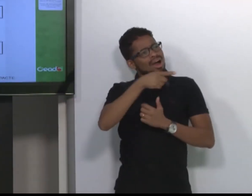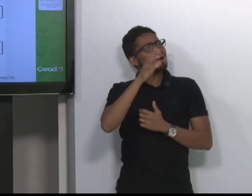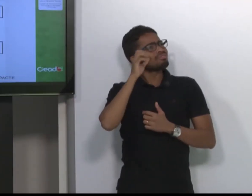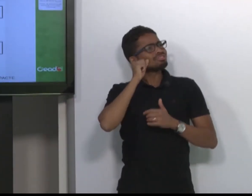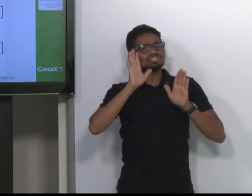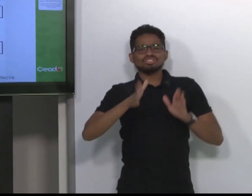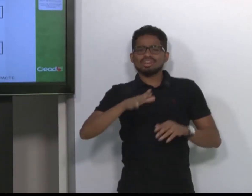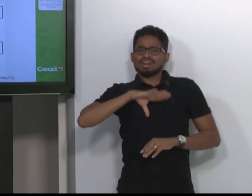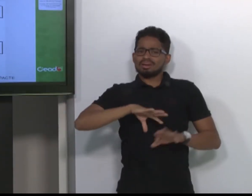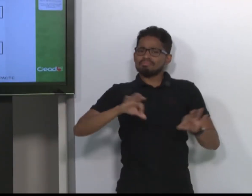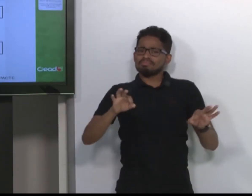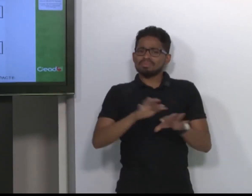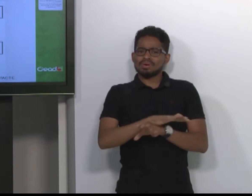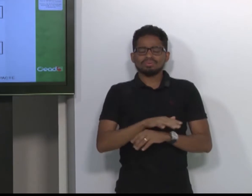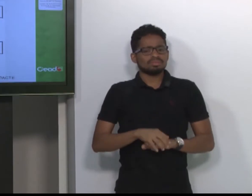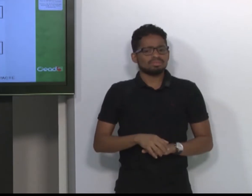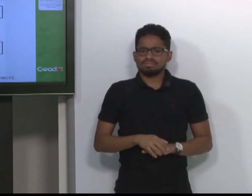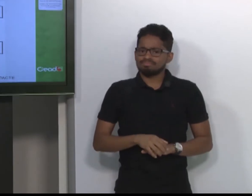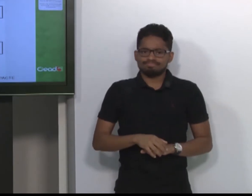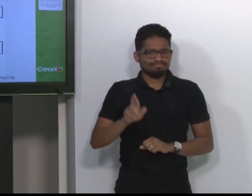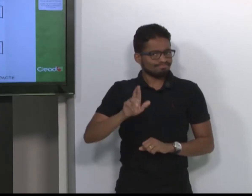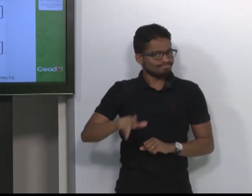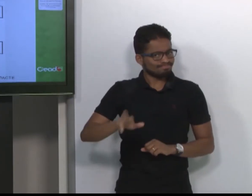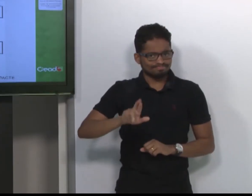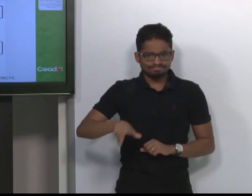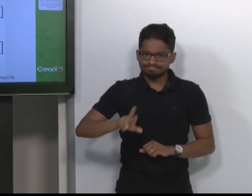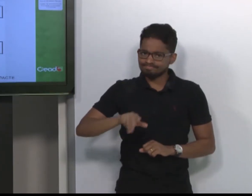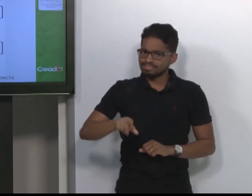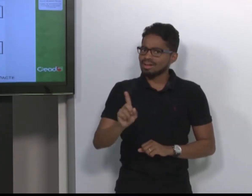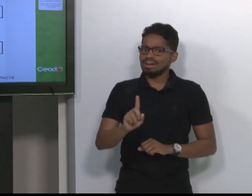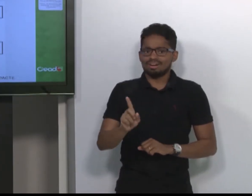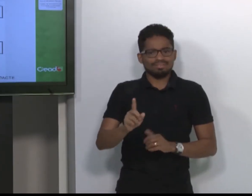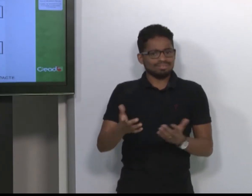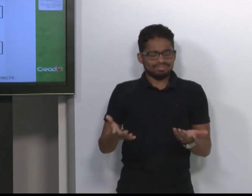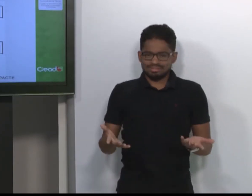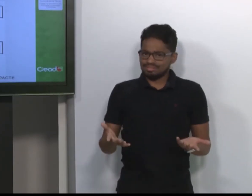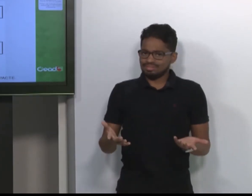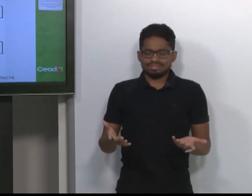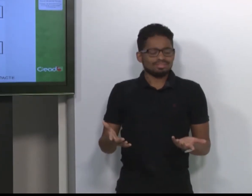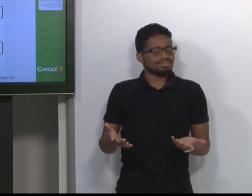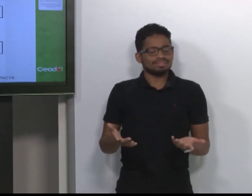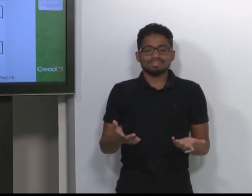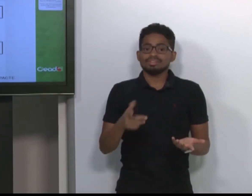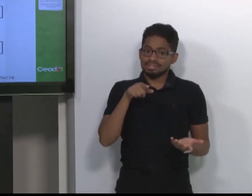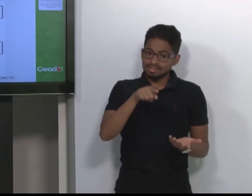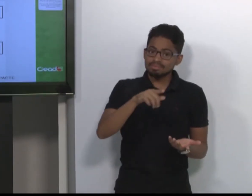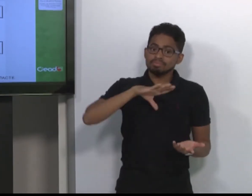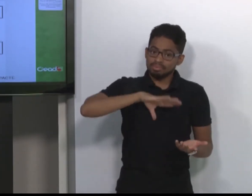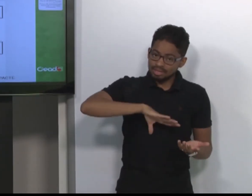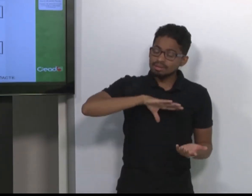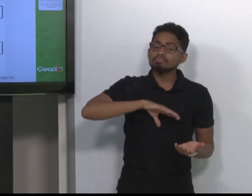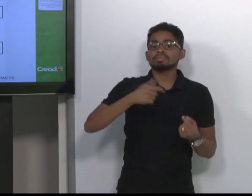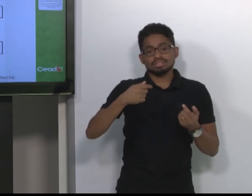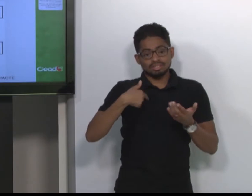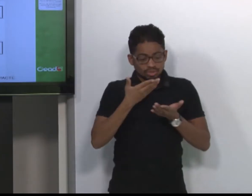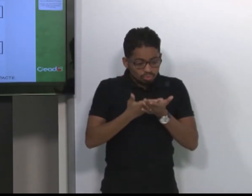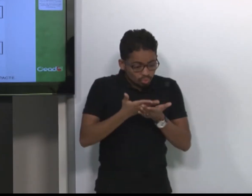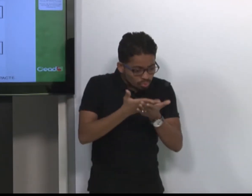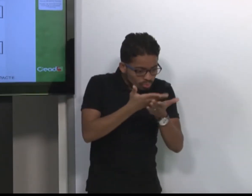ele já tem o conhecimento. Não, não é bem assim. É necessário estudar a língua portuguesa, regras